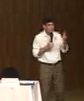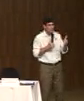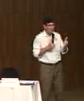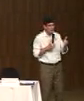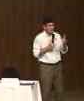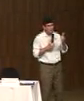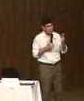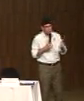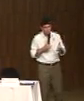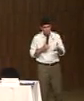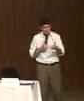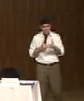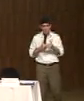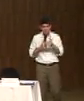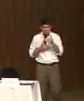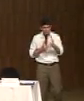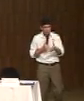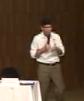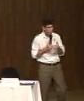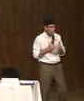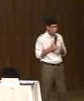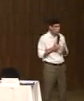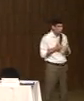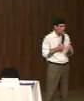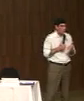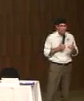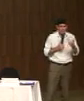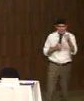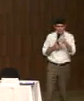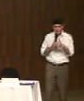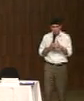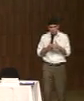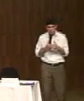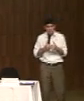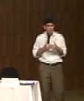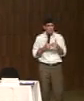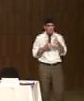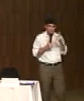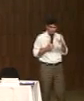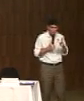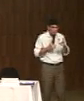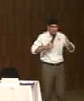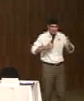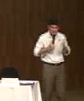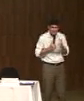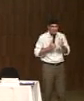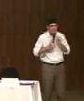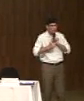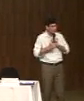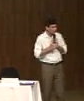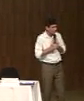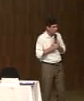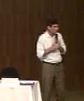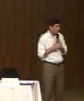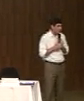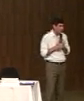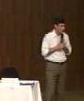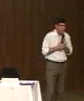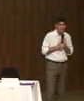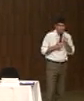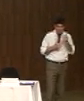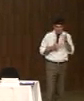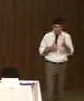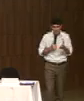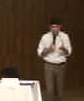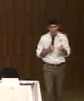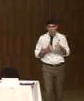possa melhorar as condições de atendimento aos servidores do Instituto. Dentre estas coisas, estão pedindo espaço, porque a sala que eles estão lá não cabe mais ninguém,